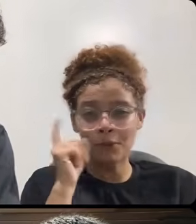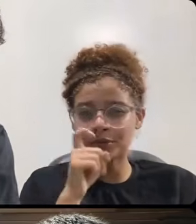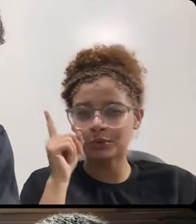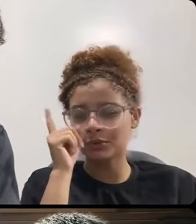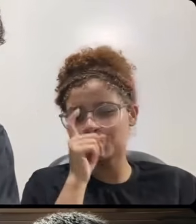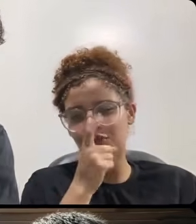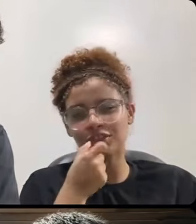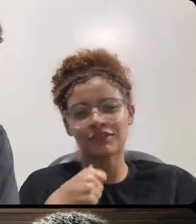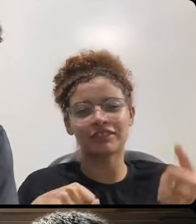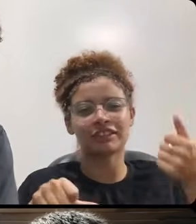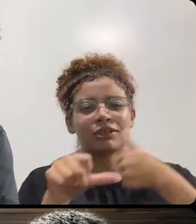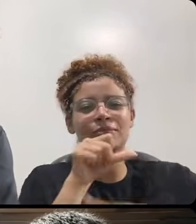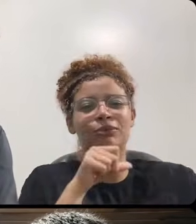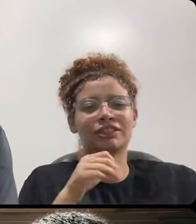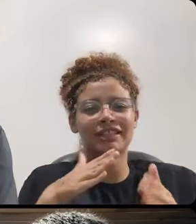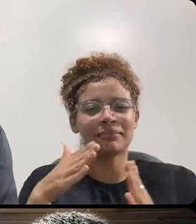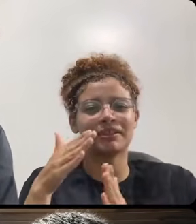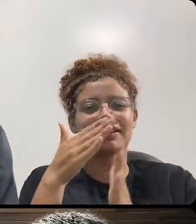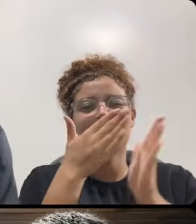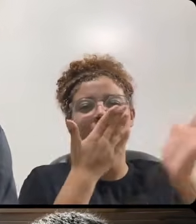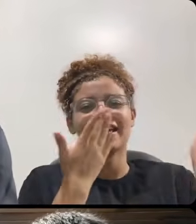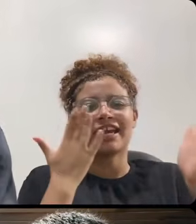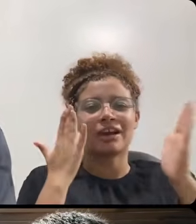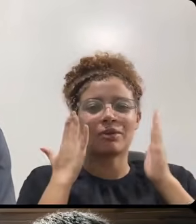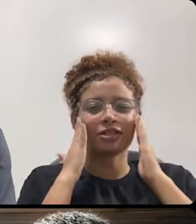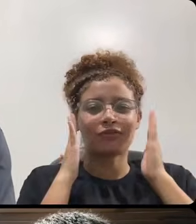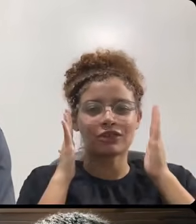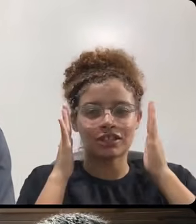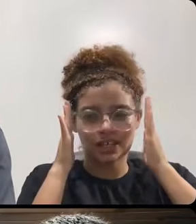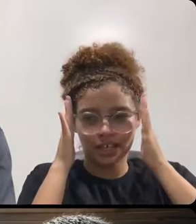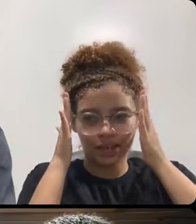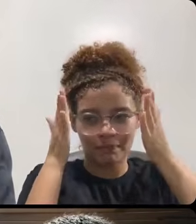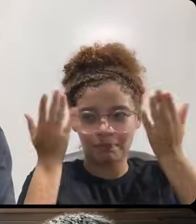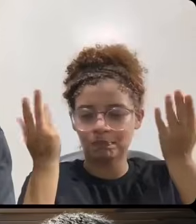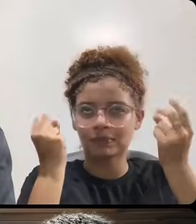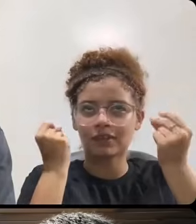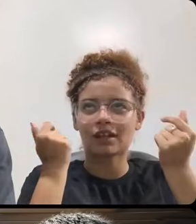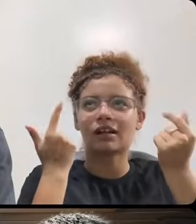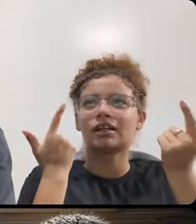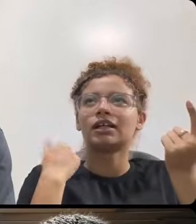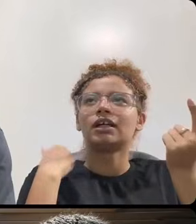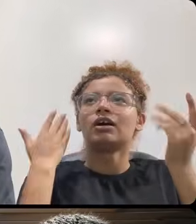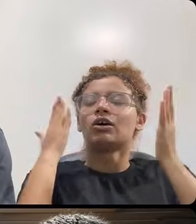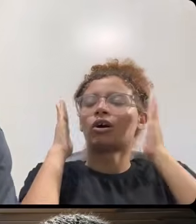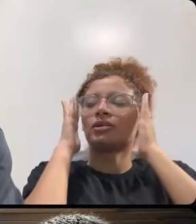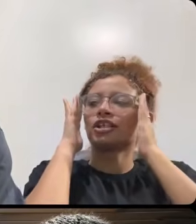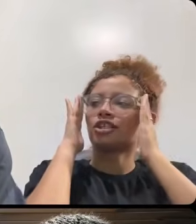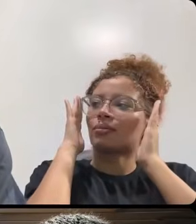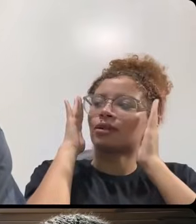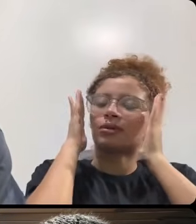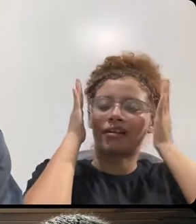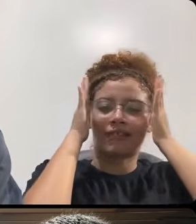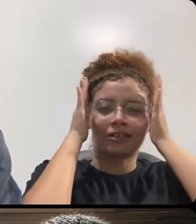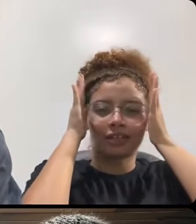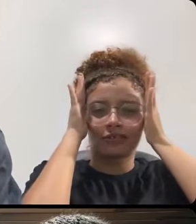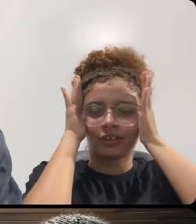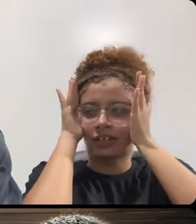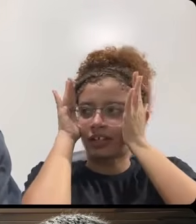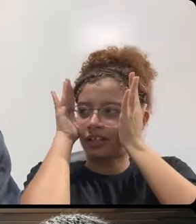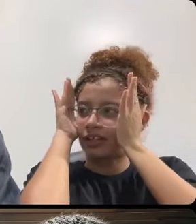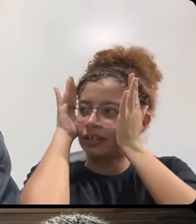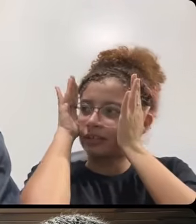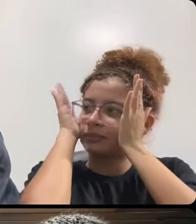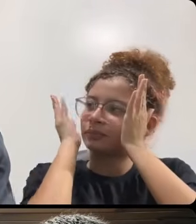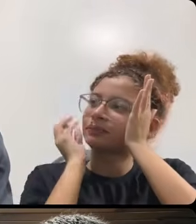é muito, muito difícil você fazer com que mude, sabe? É como se fosse. Como que chama do cavalo que